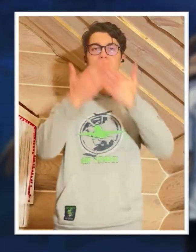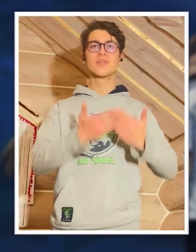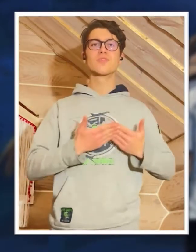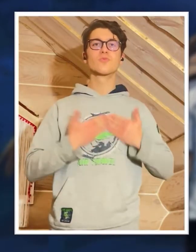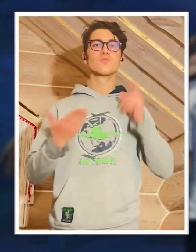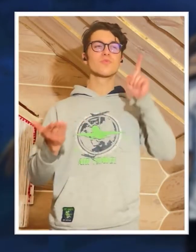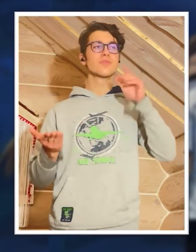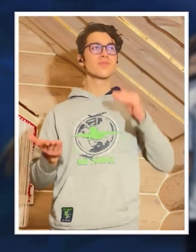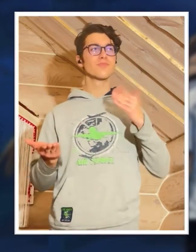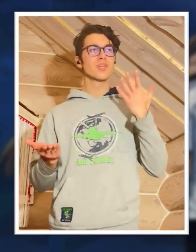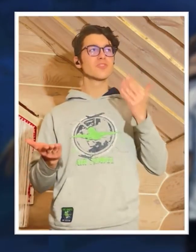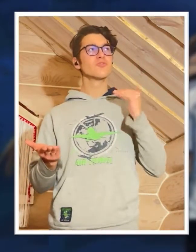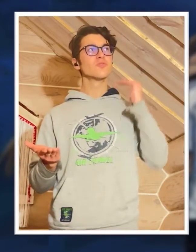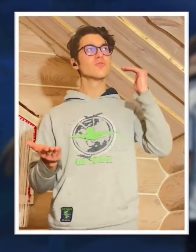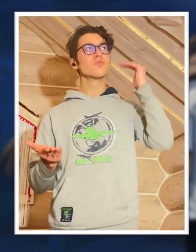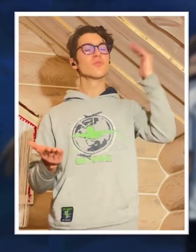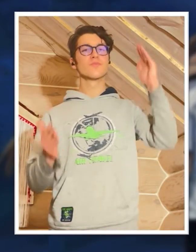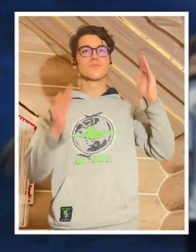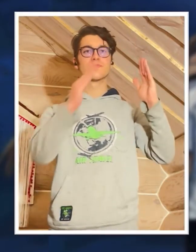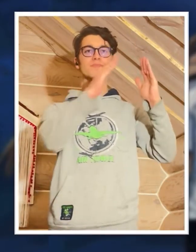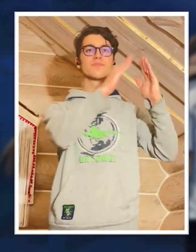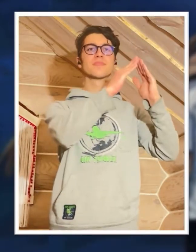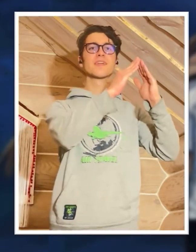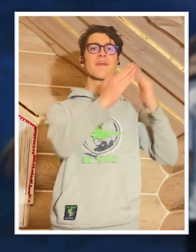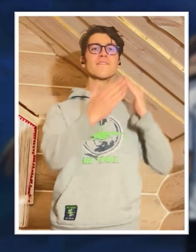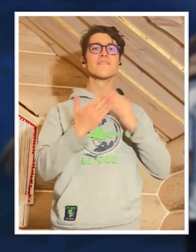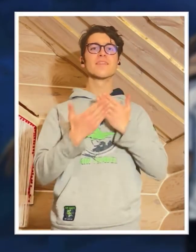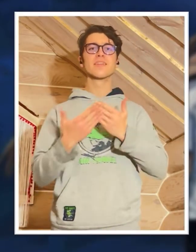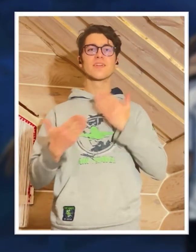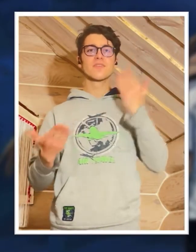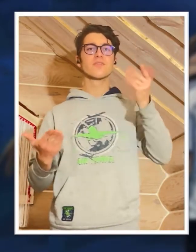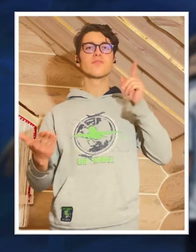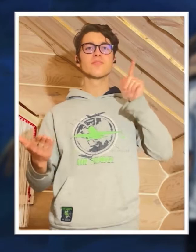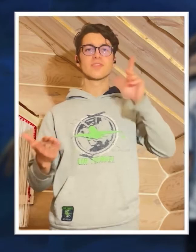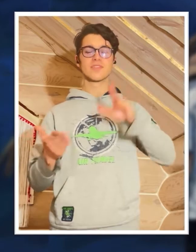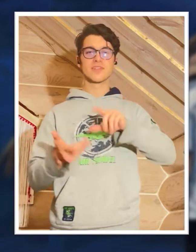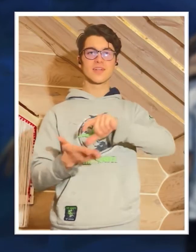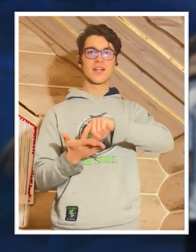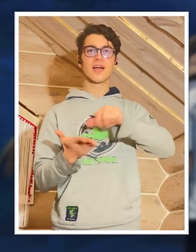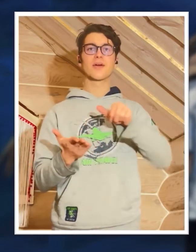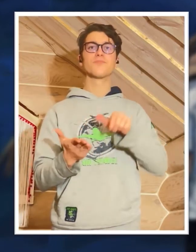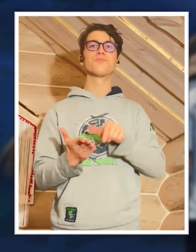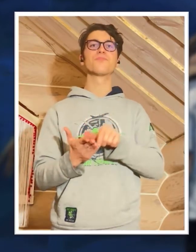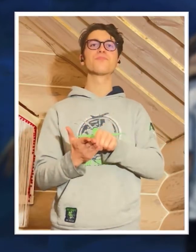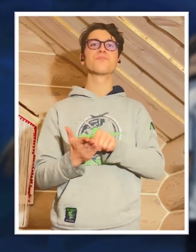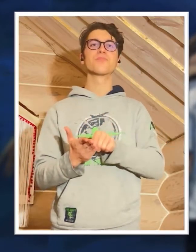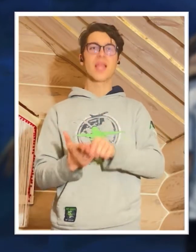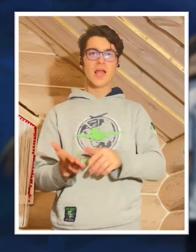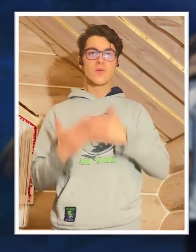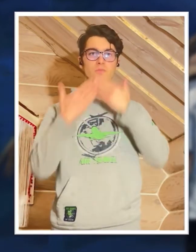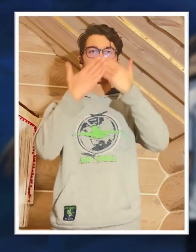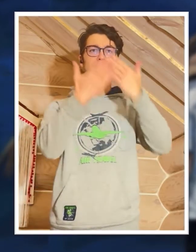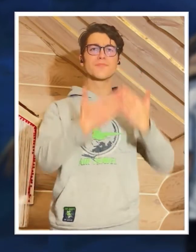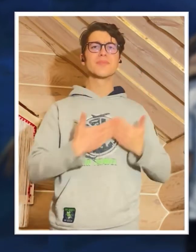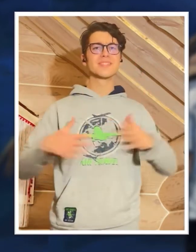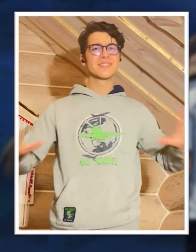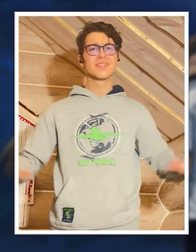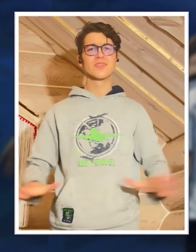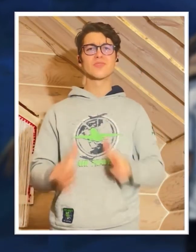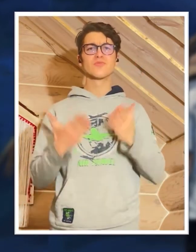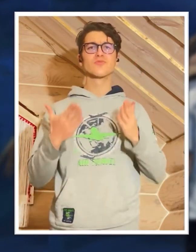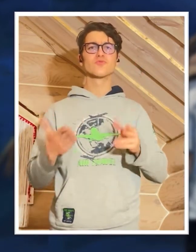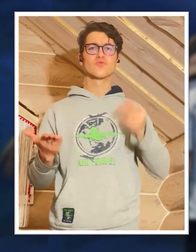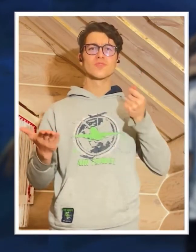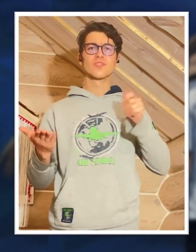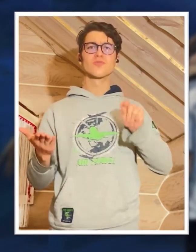Я полюбила тот пятиэтажный дом, ведь твоя в нем квартира. Я полюбила